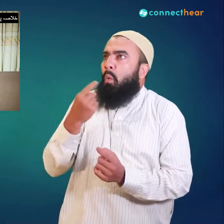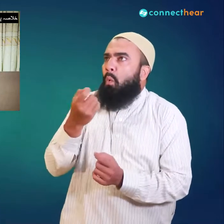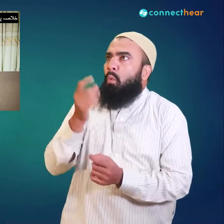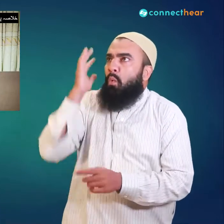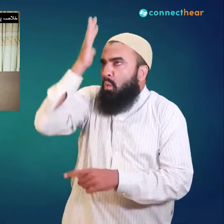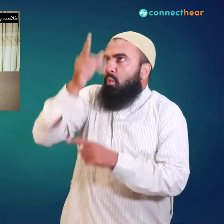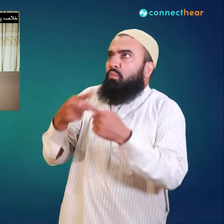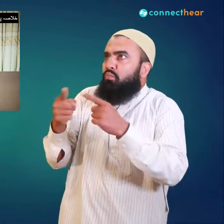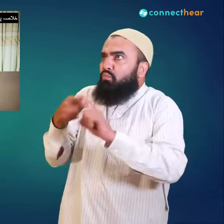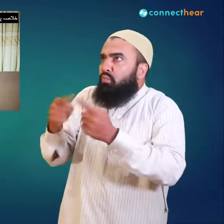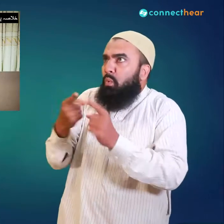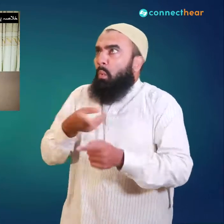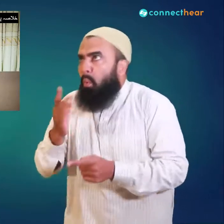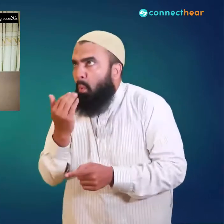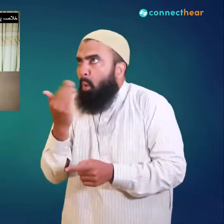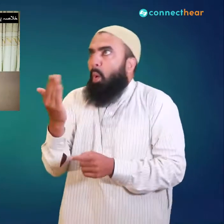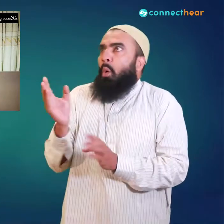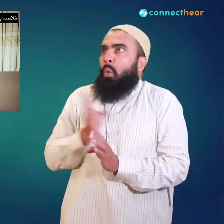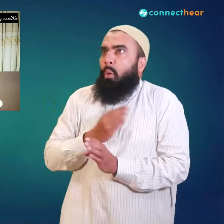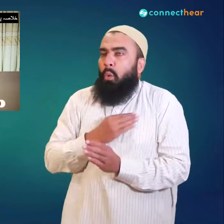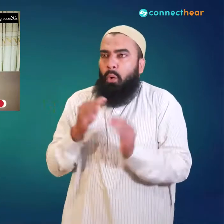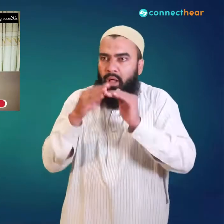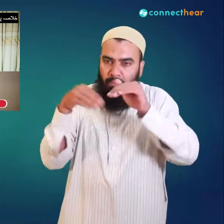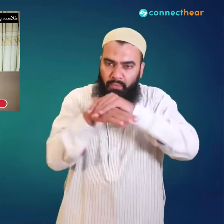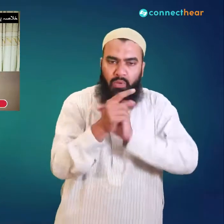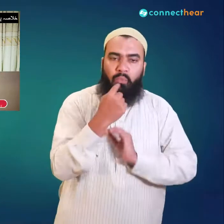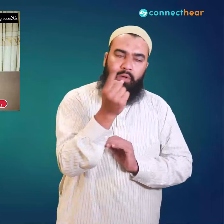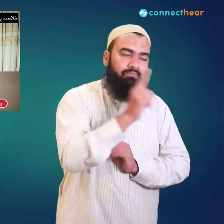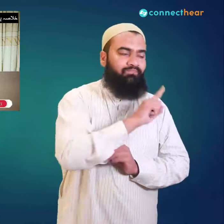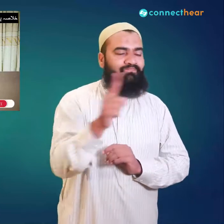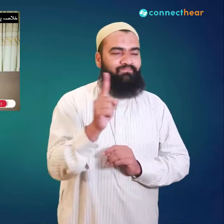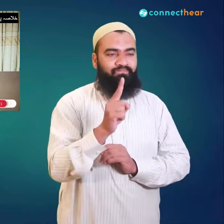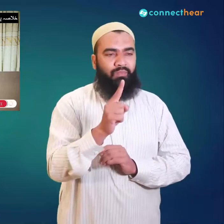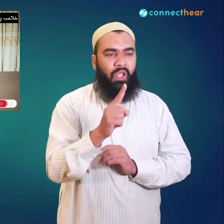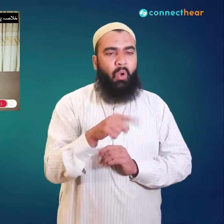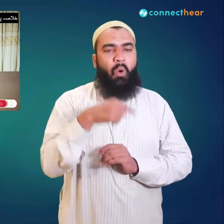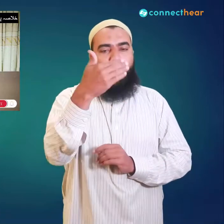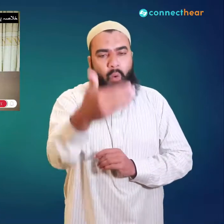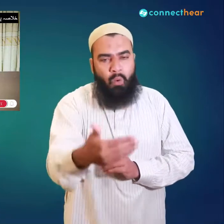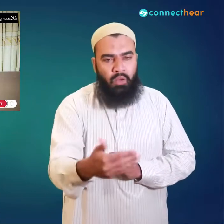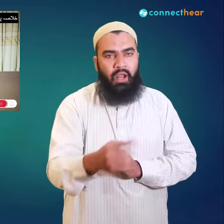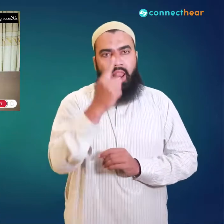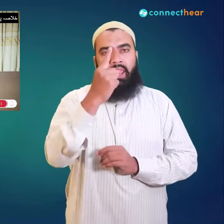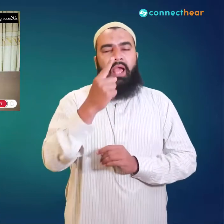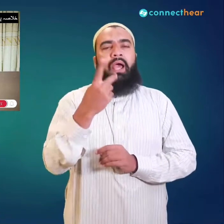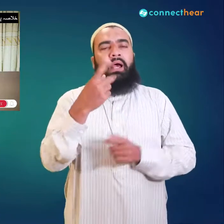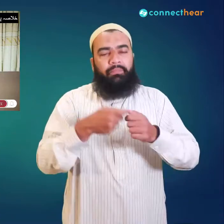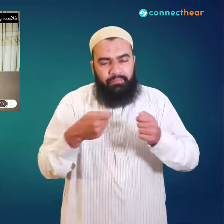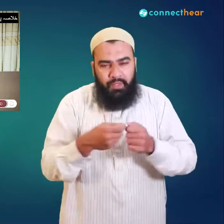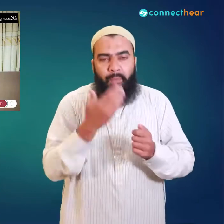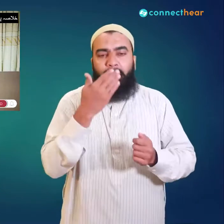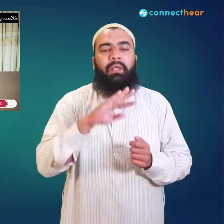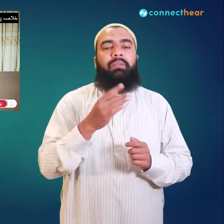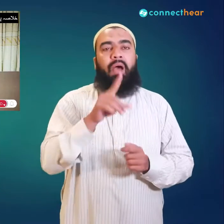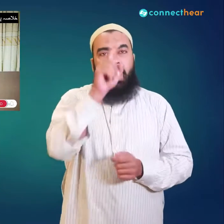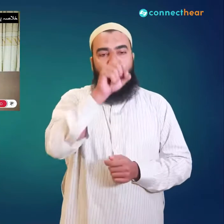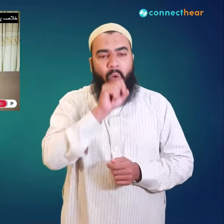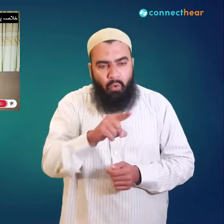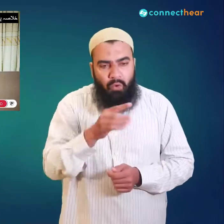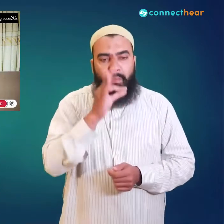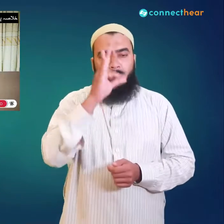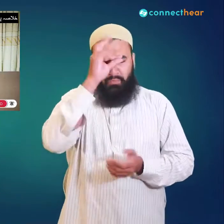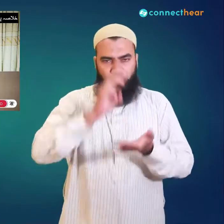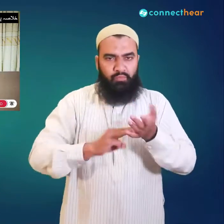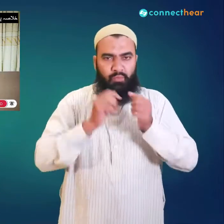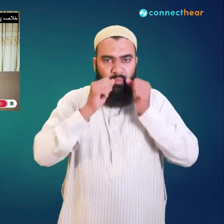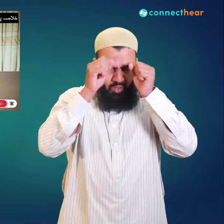اور اللہ اس کے رسول صلی اللہ علیہ وسلم کی اطاعت کرو۔ یہ کام وہ تھے، یہ احکام